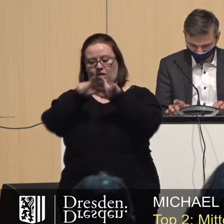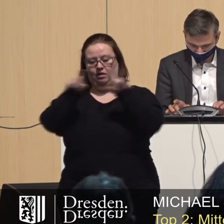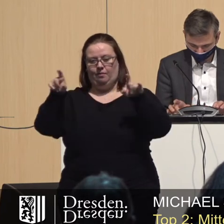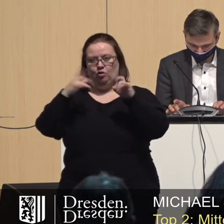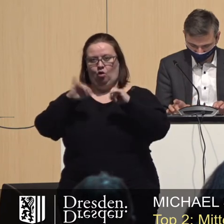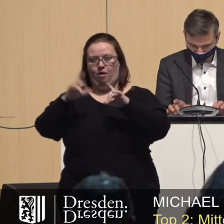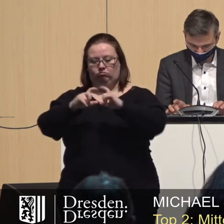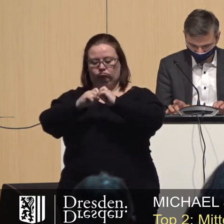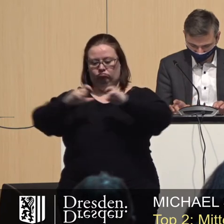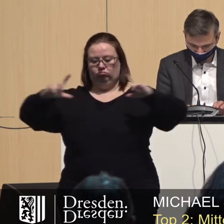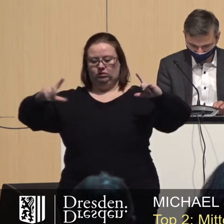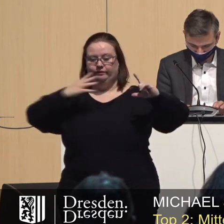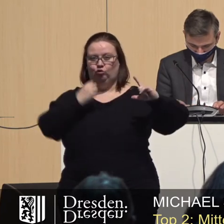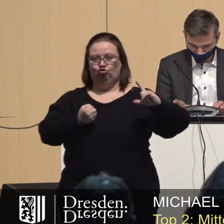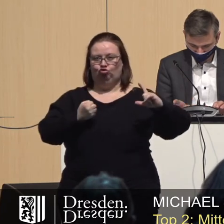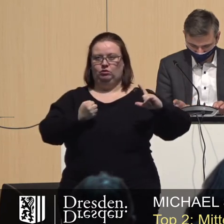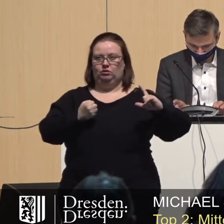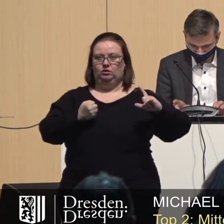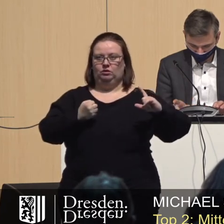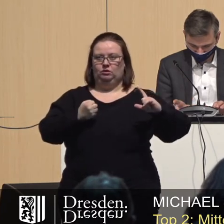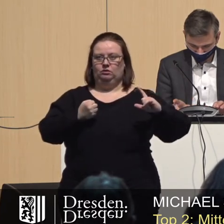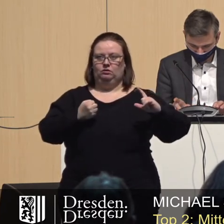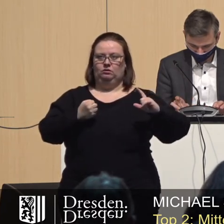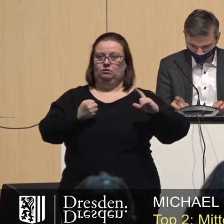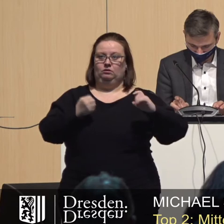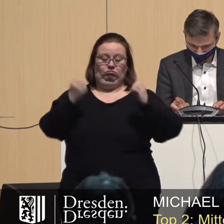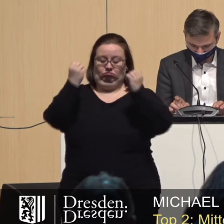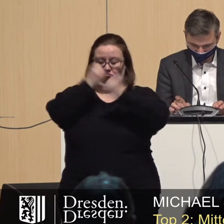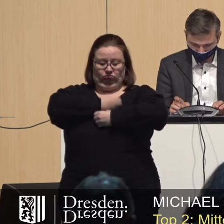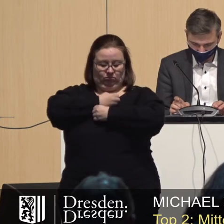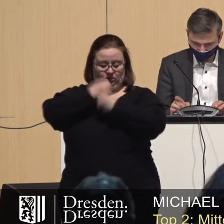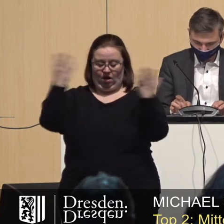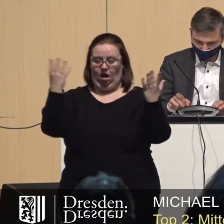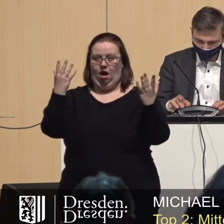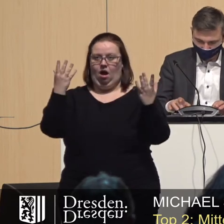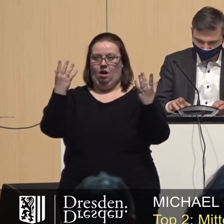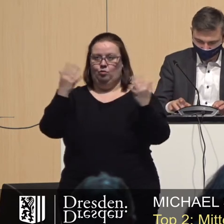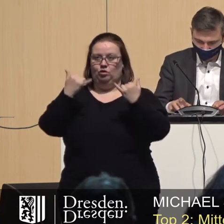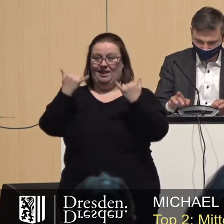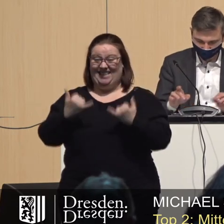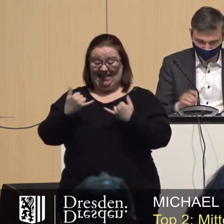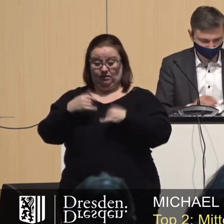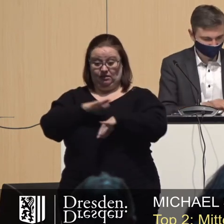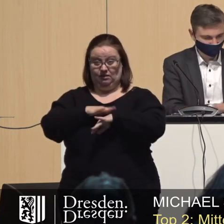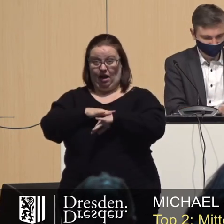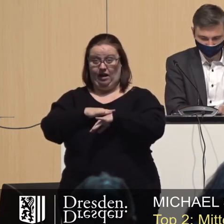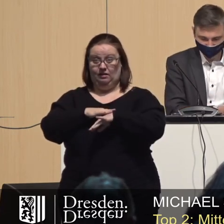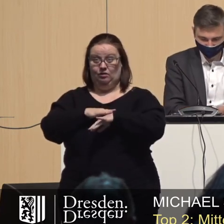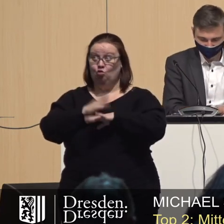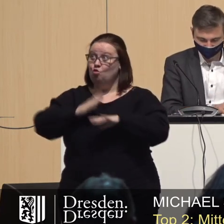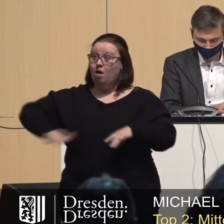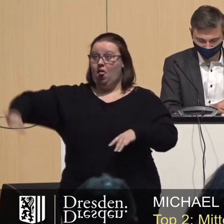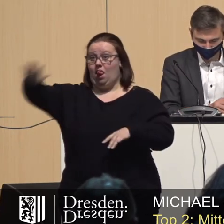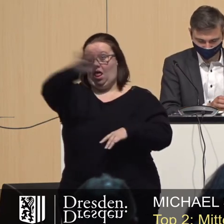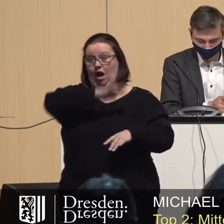auch zu beleuchten. Es steht fraglos fest, dass es in den jetzigen Zeiten überall im Land und